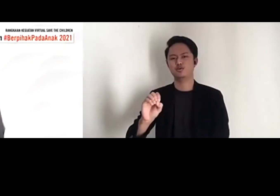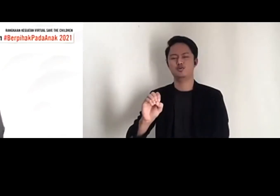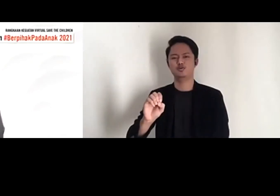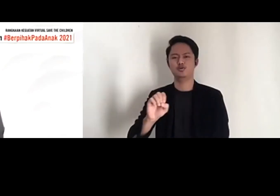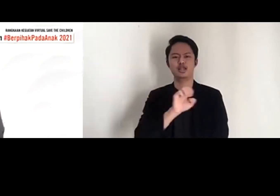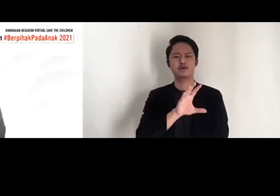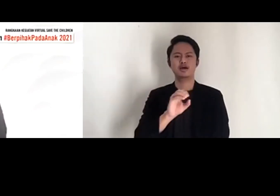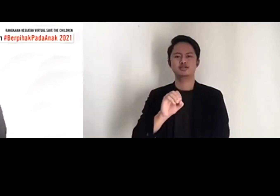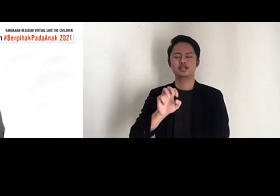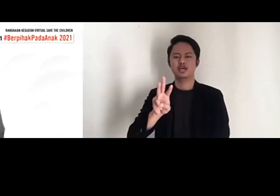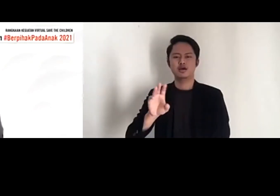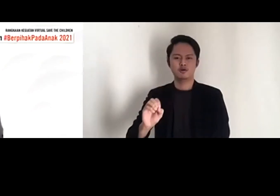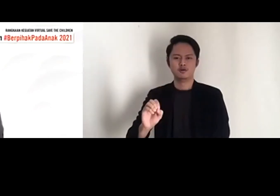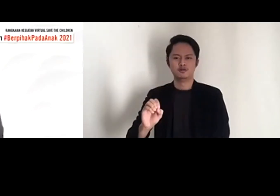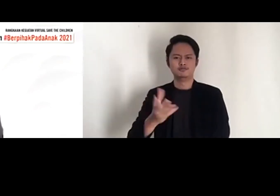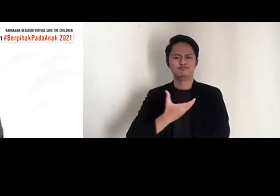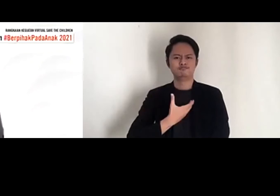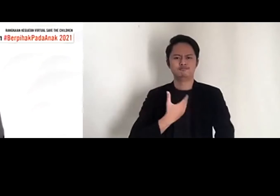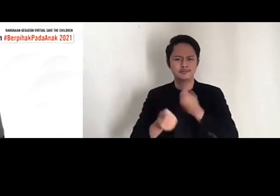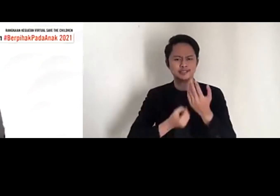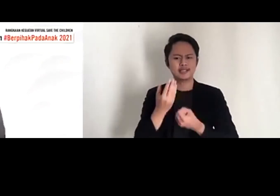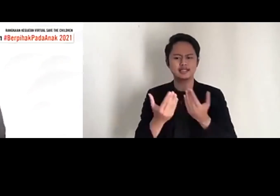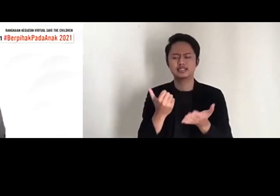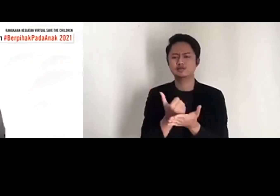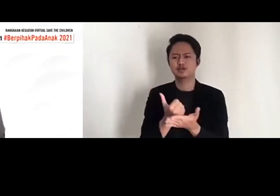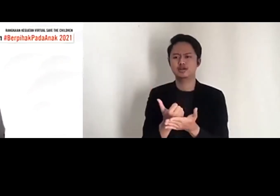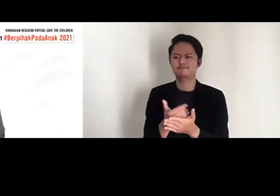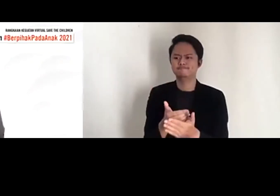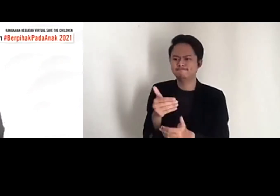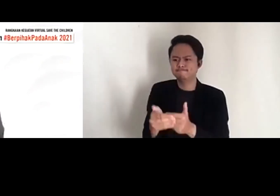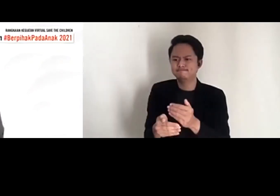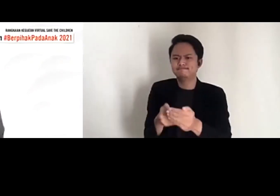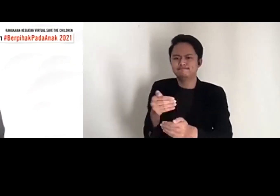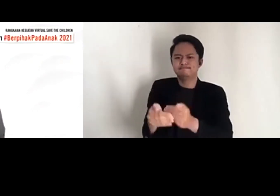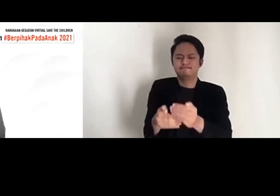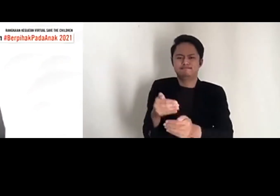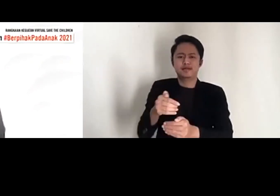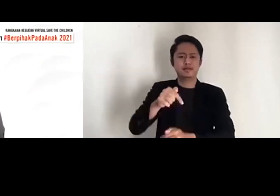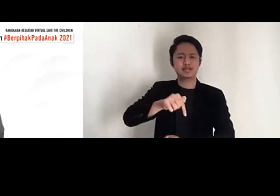Dan perlu kami menyampaikan juga bahwa selama ini ada